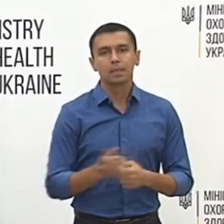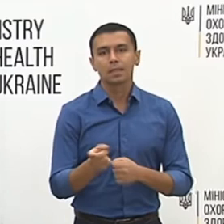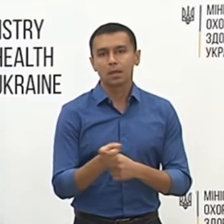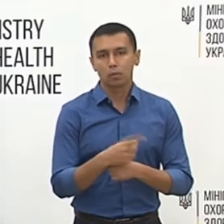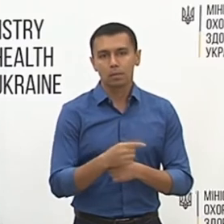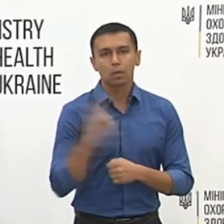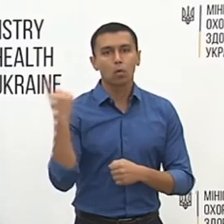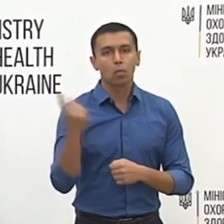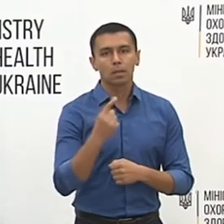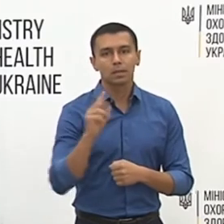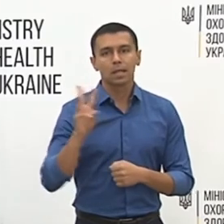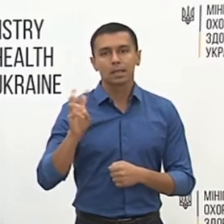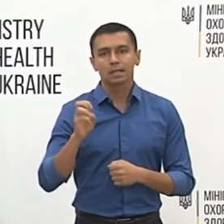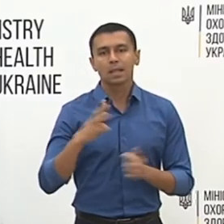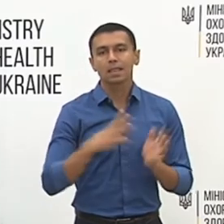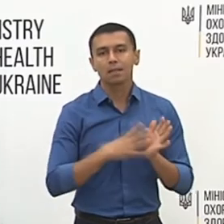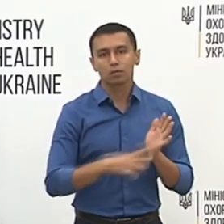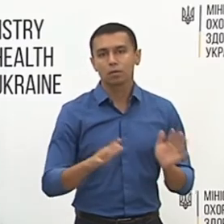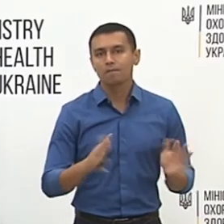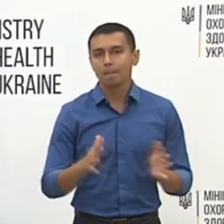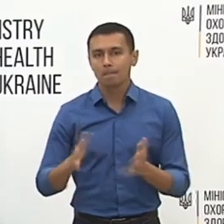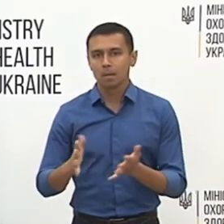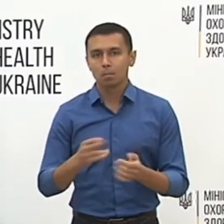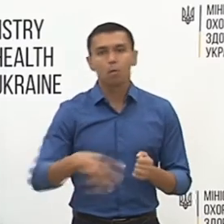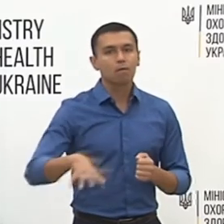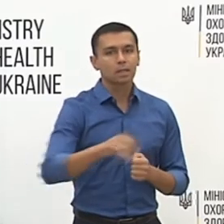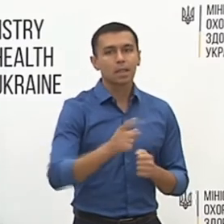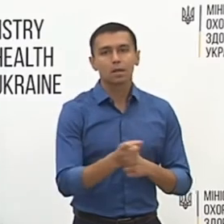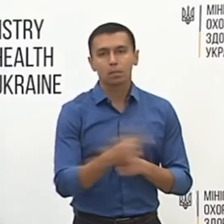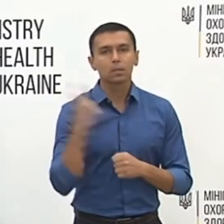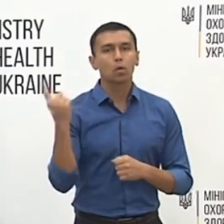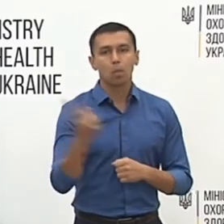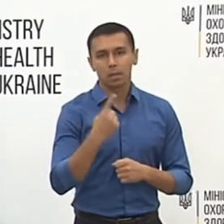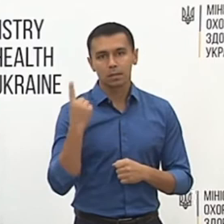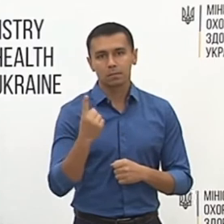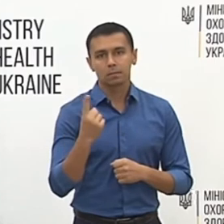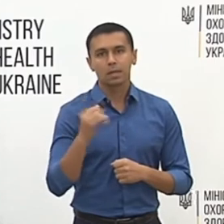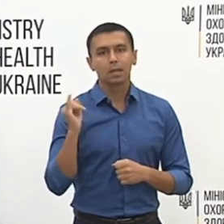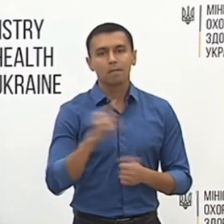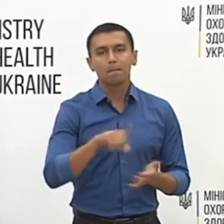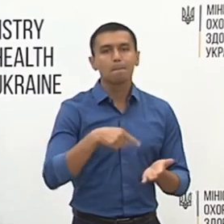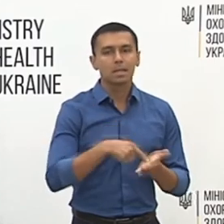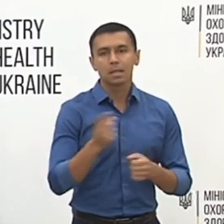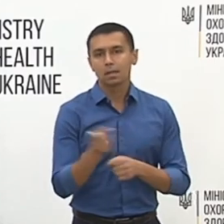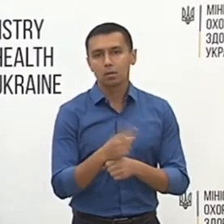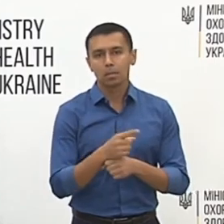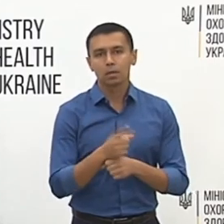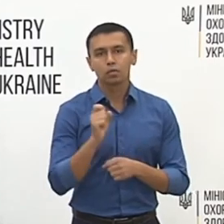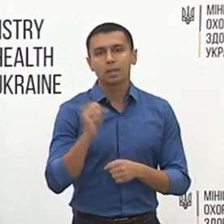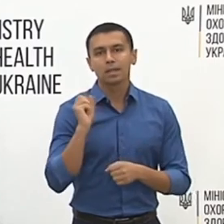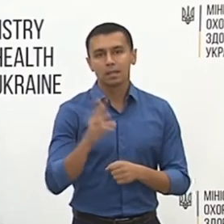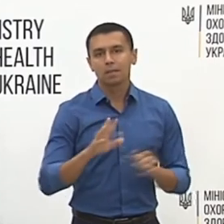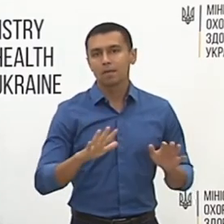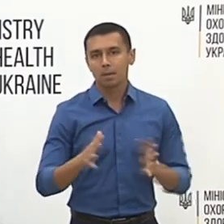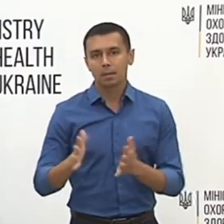Тернопільська область – 390 випадків по всій Тернопільській області. І в місті Тернопіль – 113